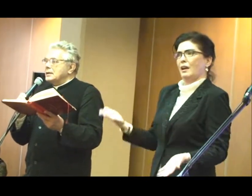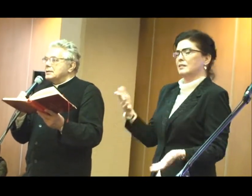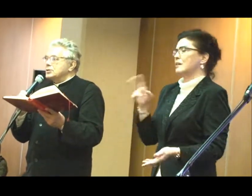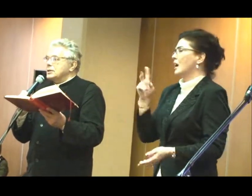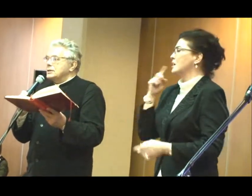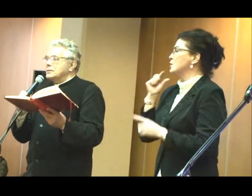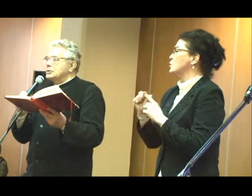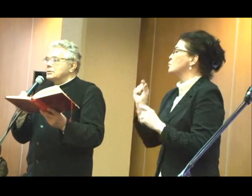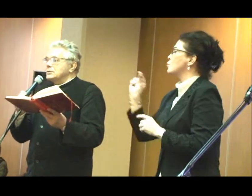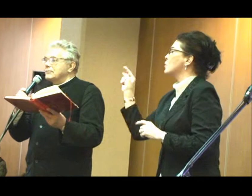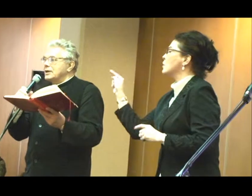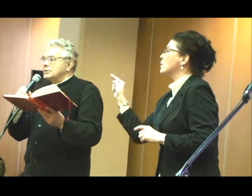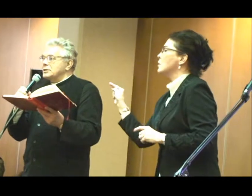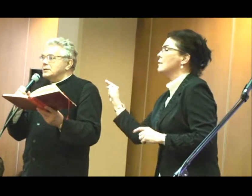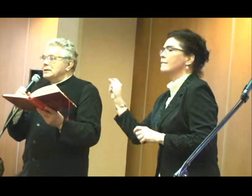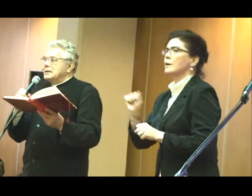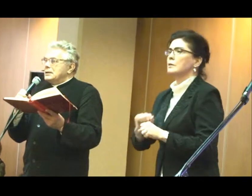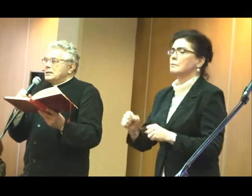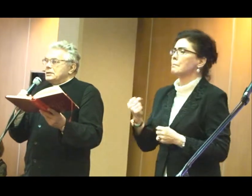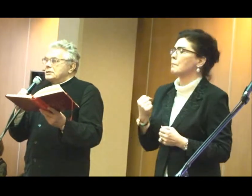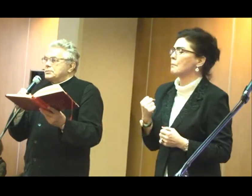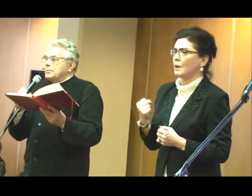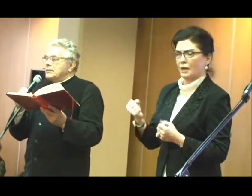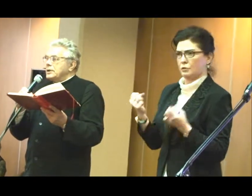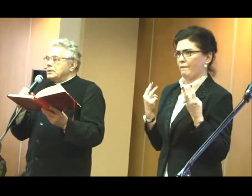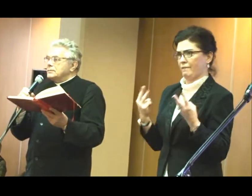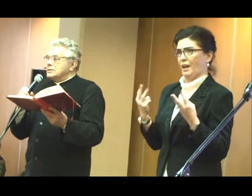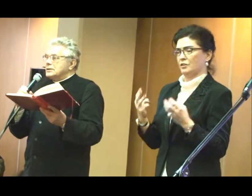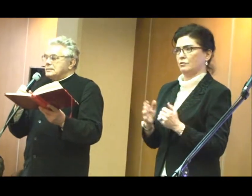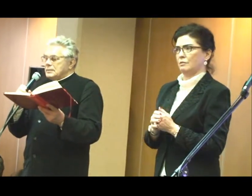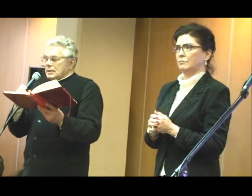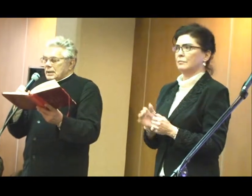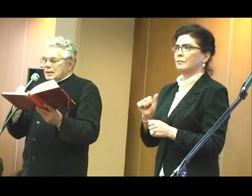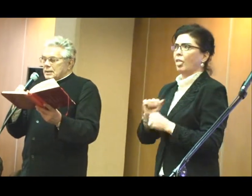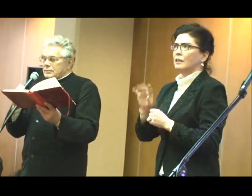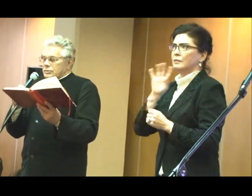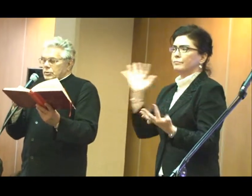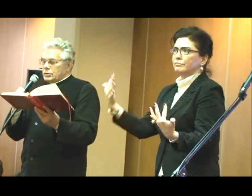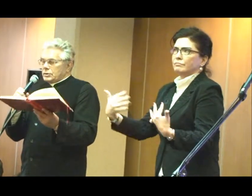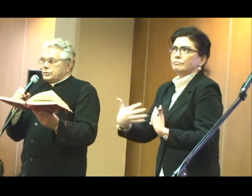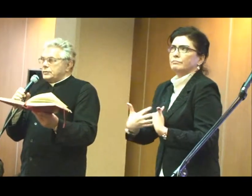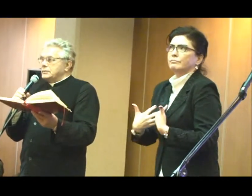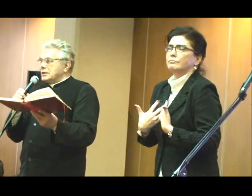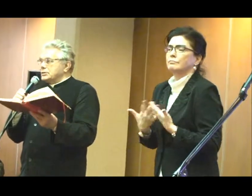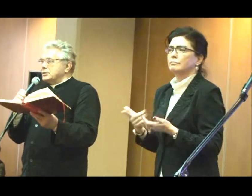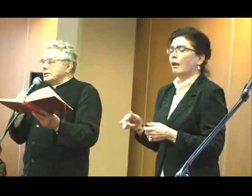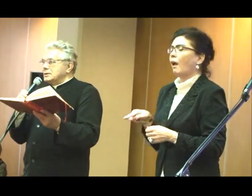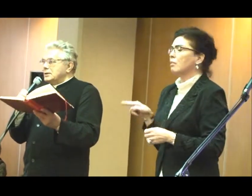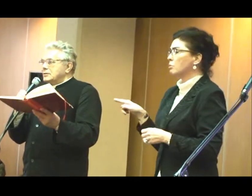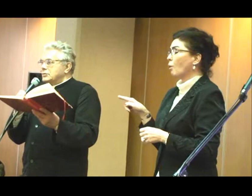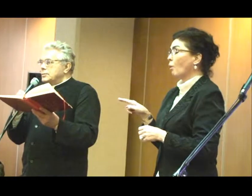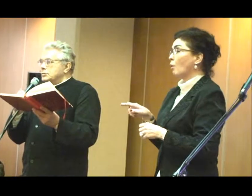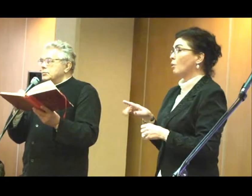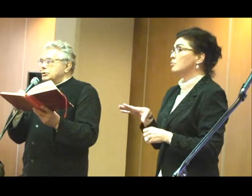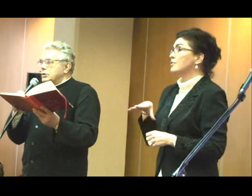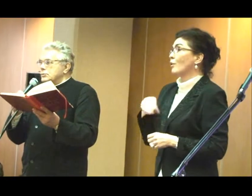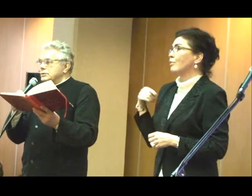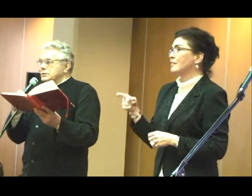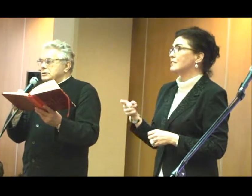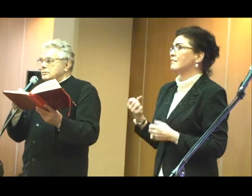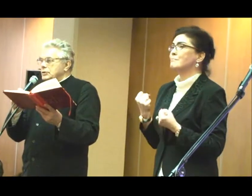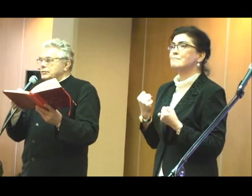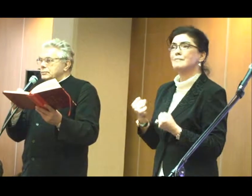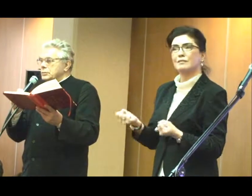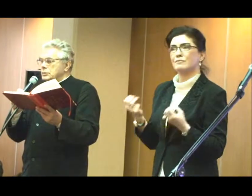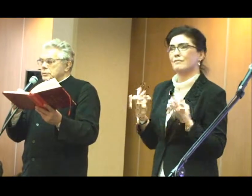Ewangelii jest dla nas szalenie mocno ważne, jest przemawiające, a to świąteczne w sposób